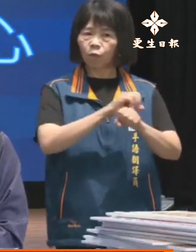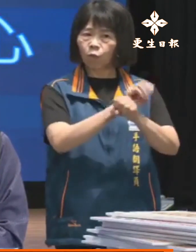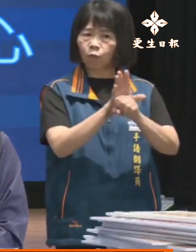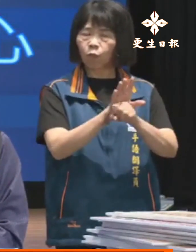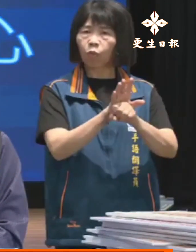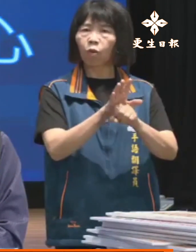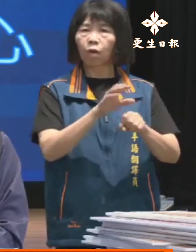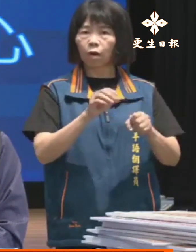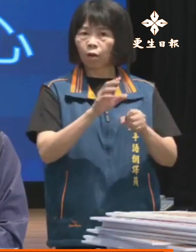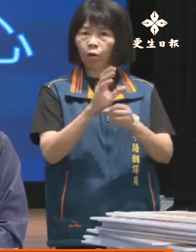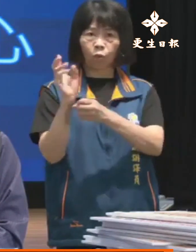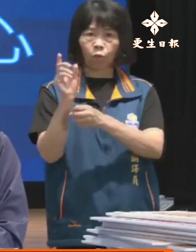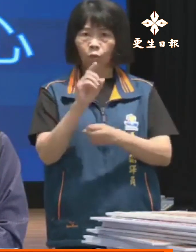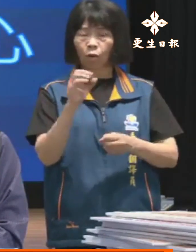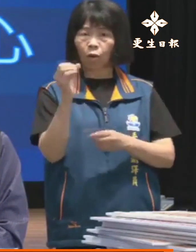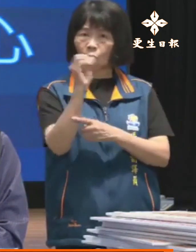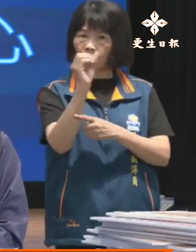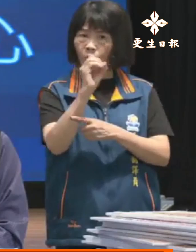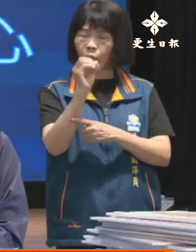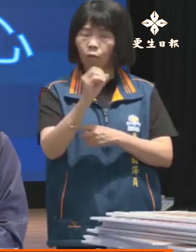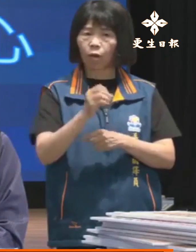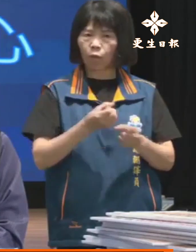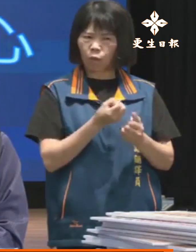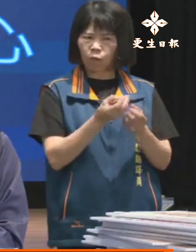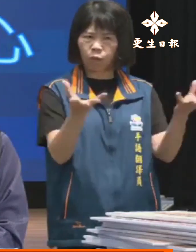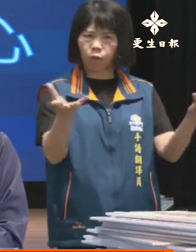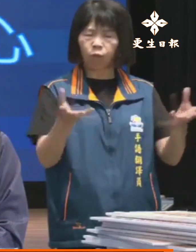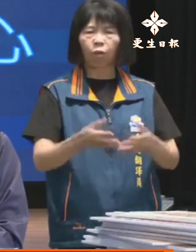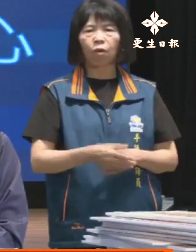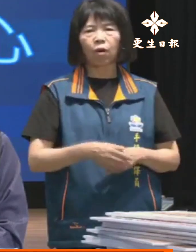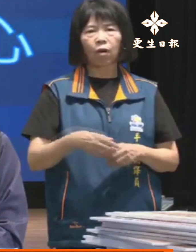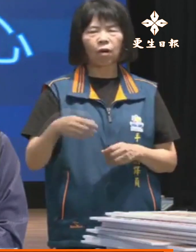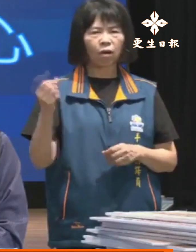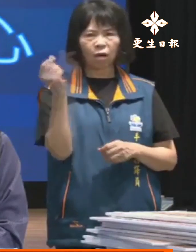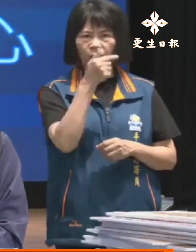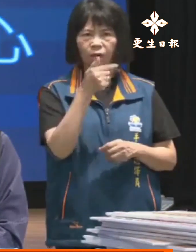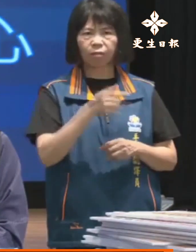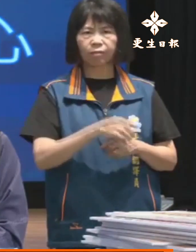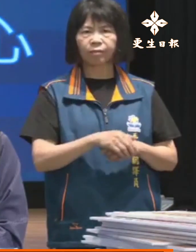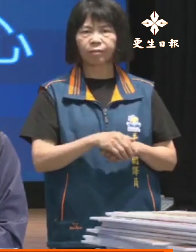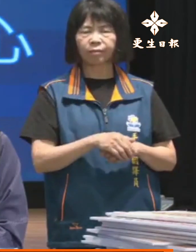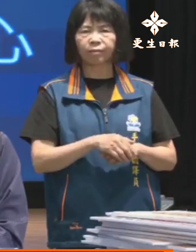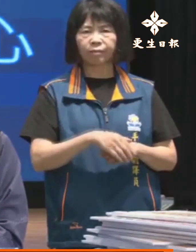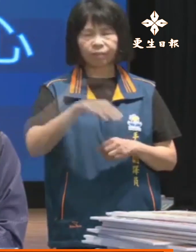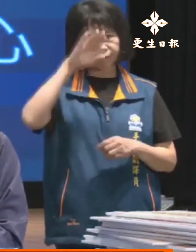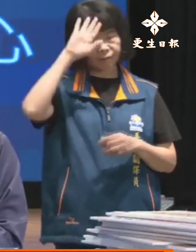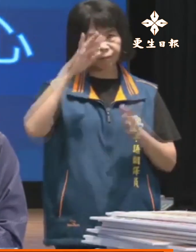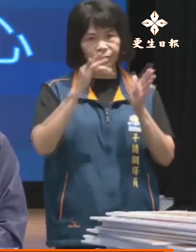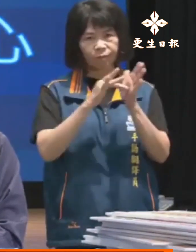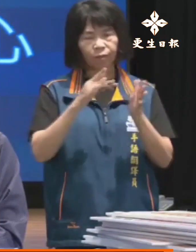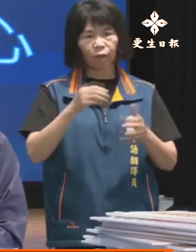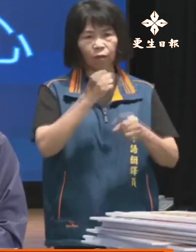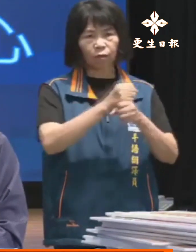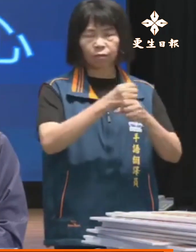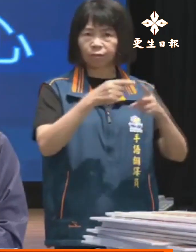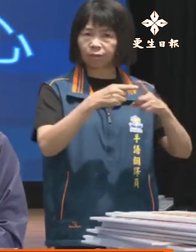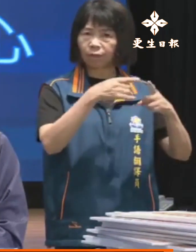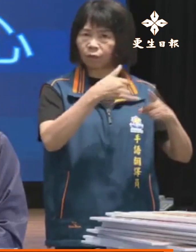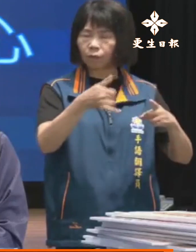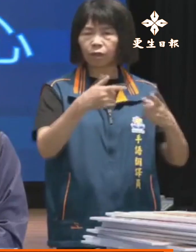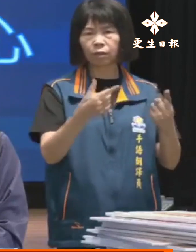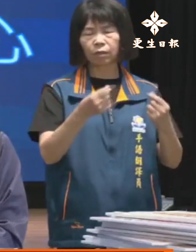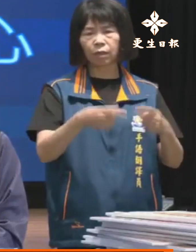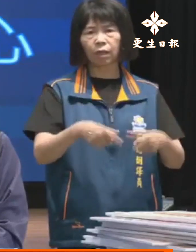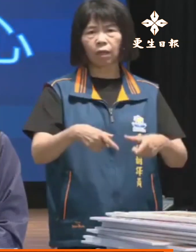毒。啊，那我们的工作人员都还是会回到我们的社区，然后在社区里面不免会染疫，那染疫之后呢，有可能会带